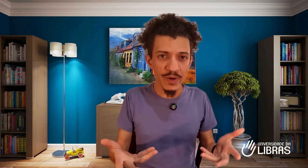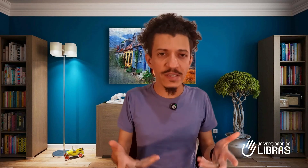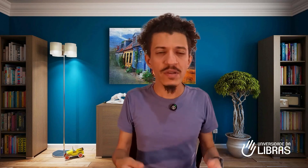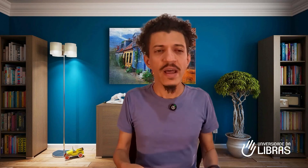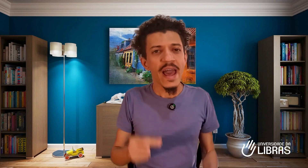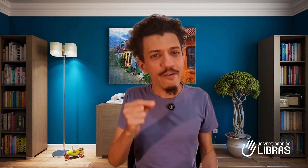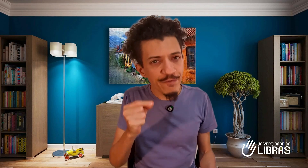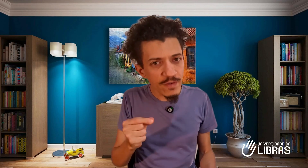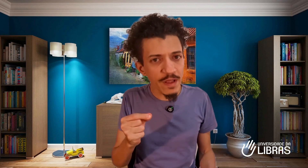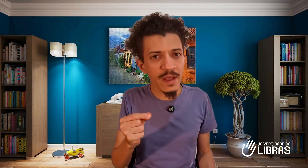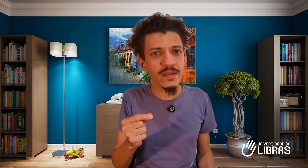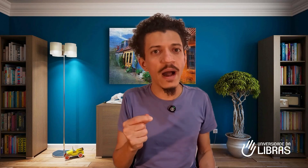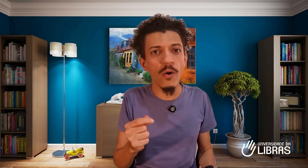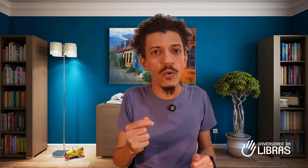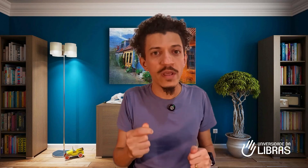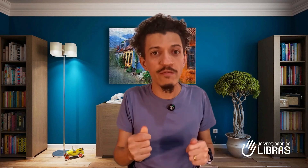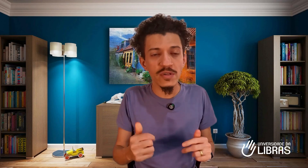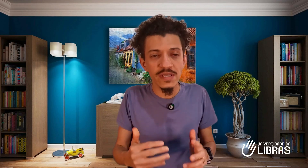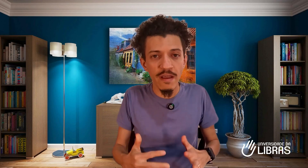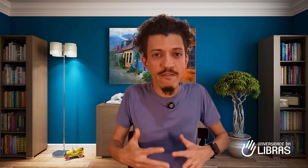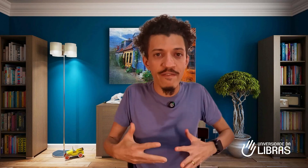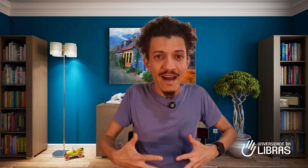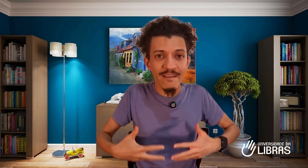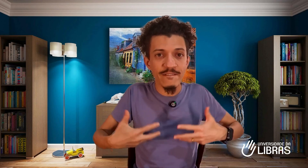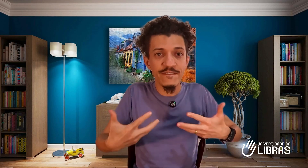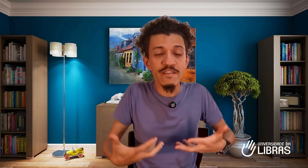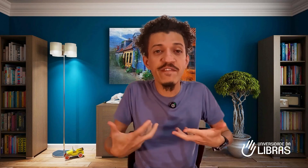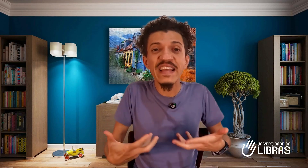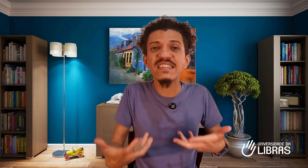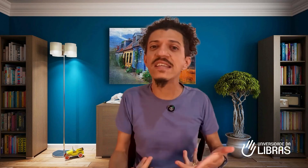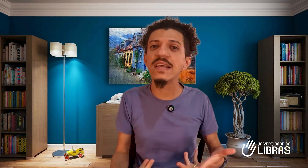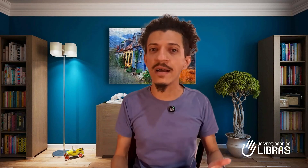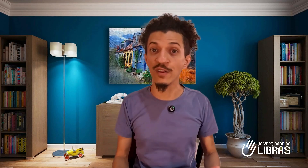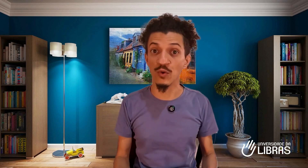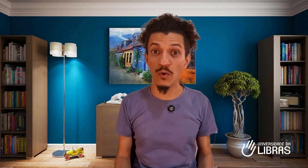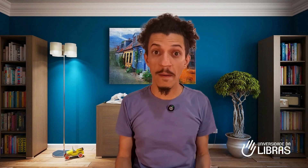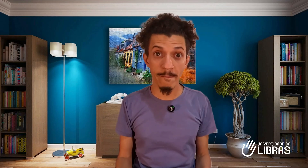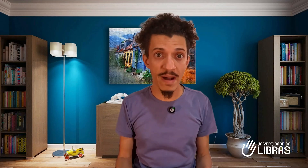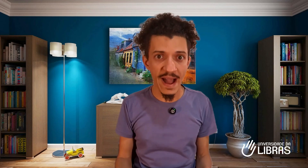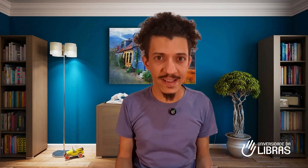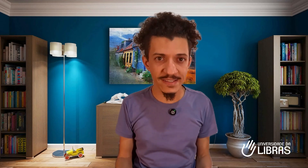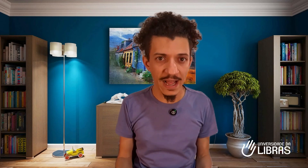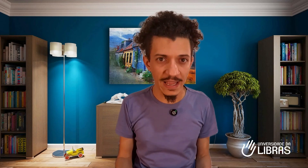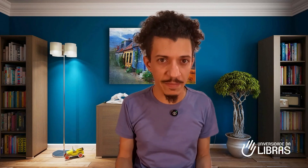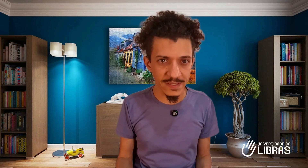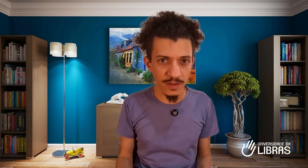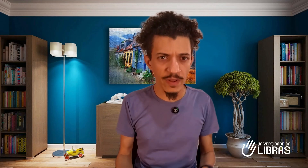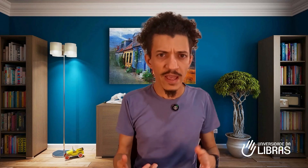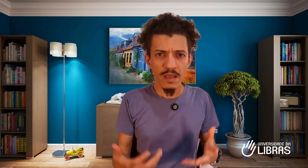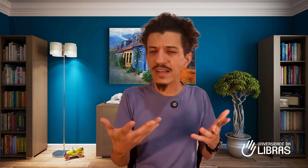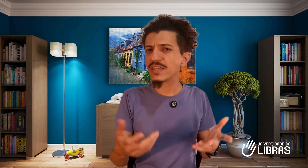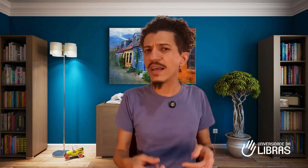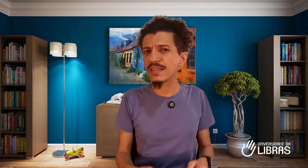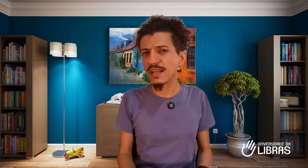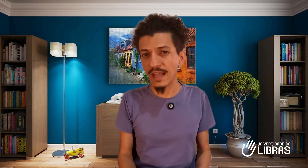isso, é fundamental que você vá vivenciando mais da Libras. Então, imagina aí que você está aí no